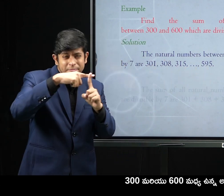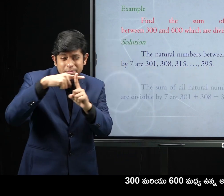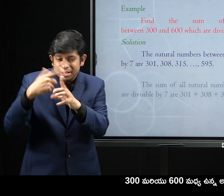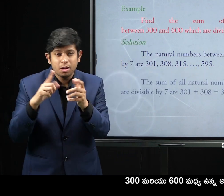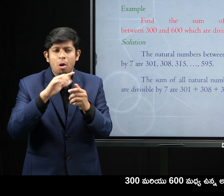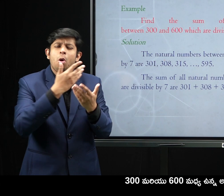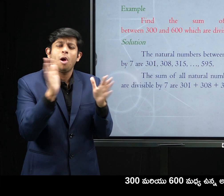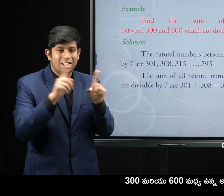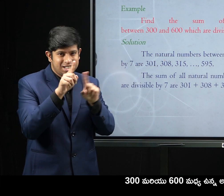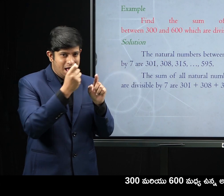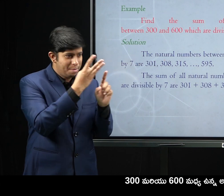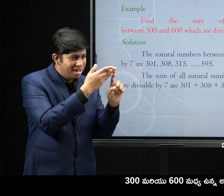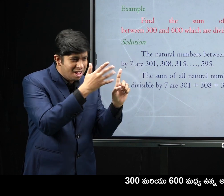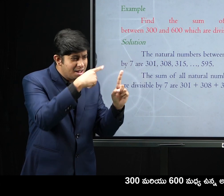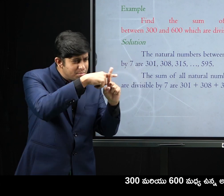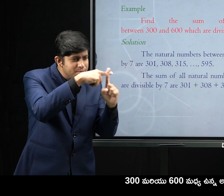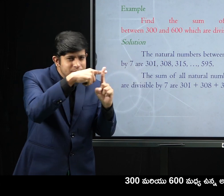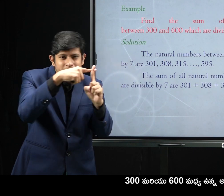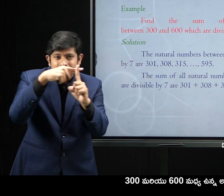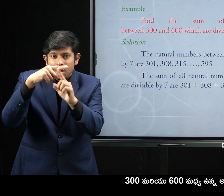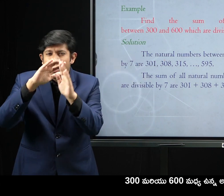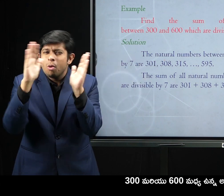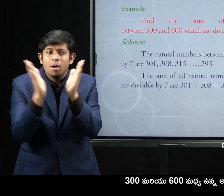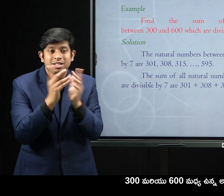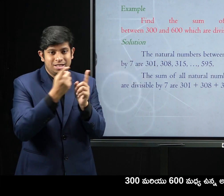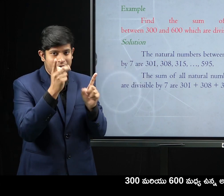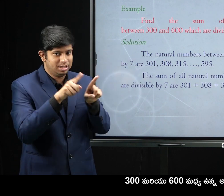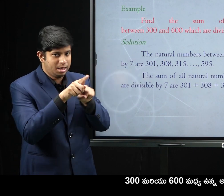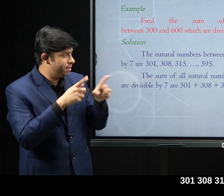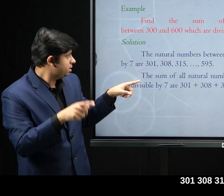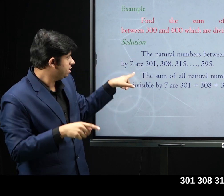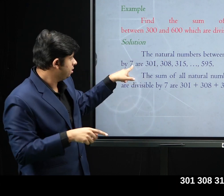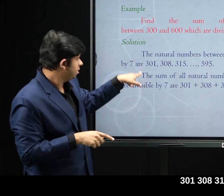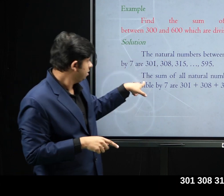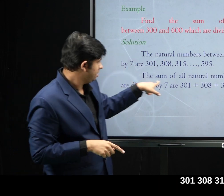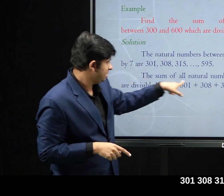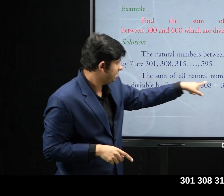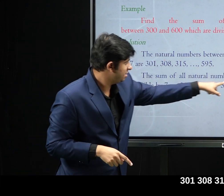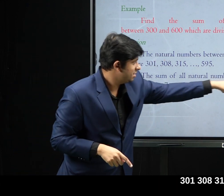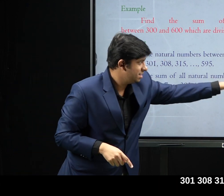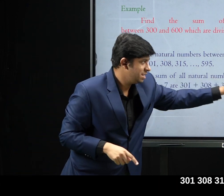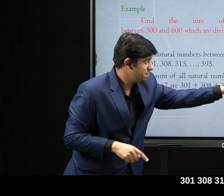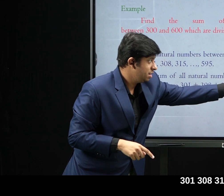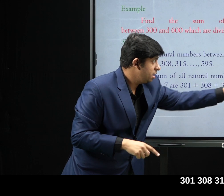300 మరియు 600 మధ్య ఉన్న అన్ని సహజ సంఖ్యల మొత్తం 301,